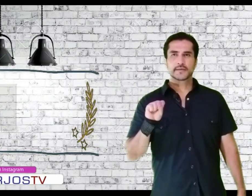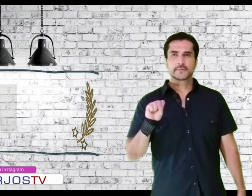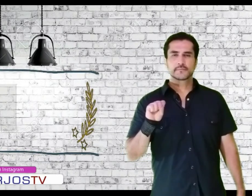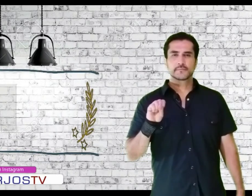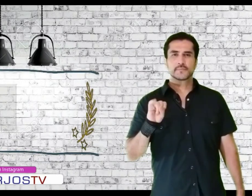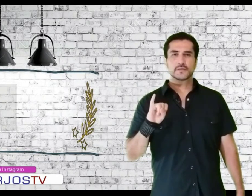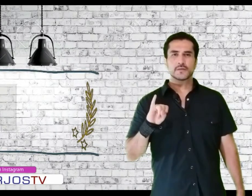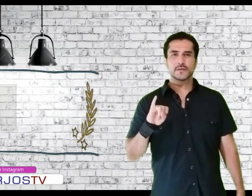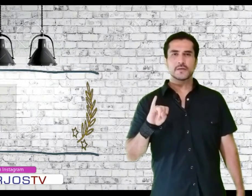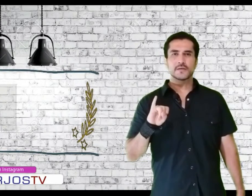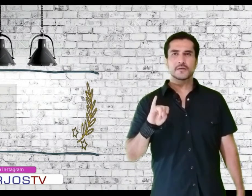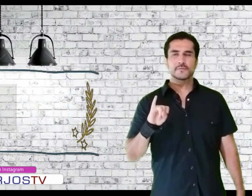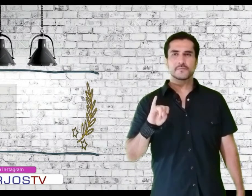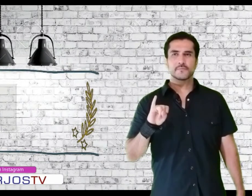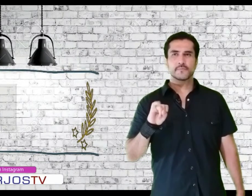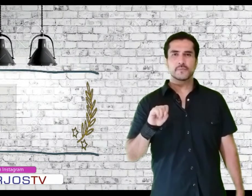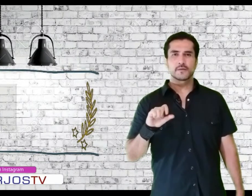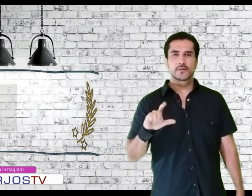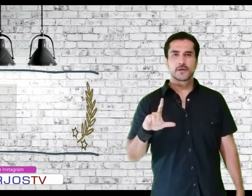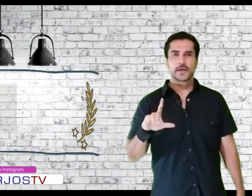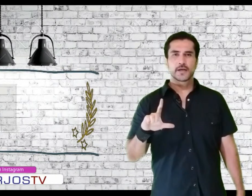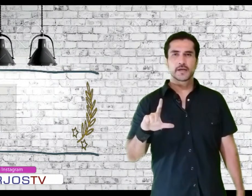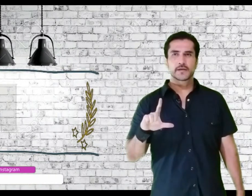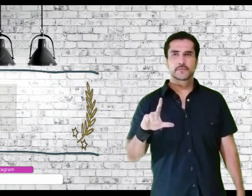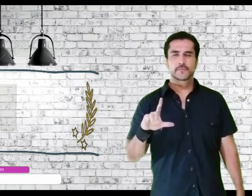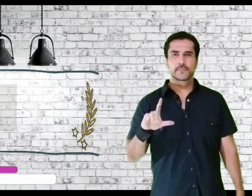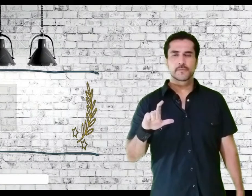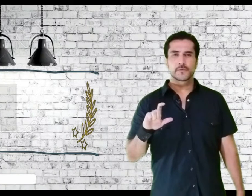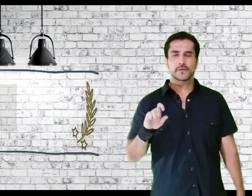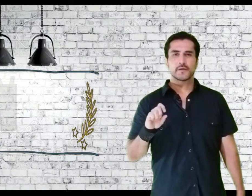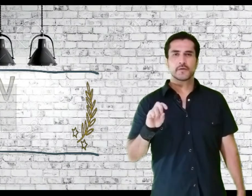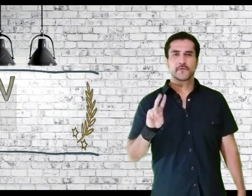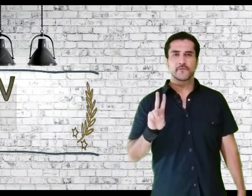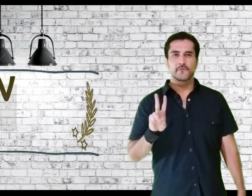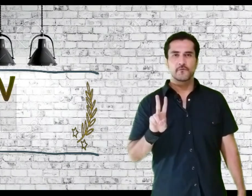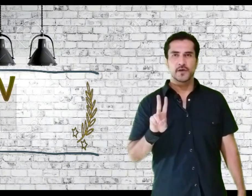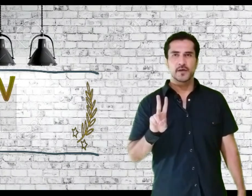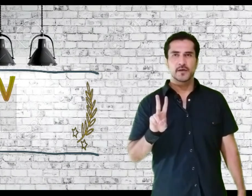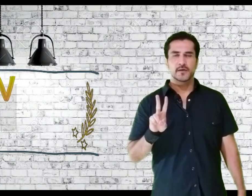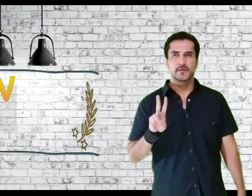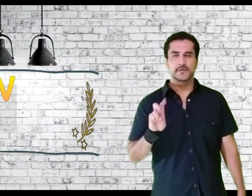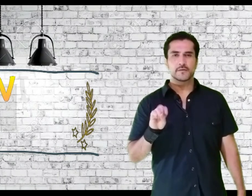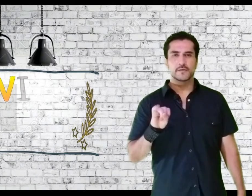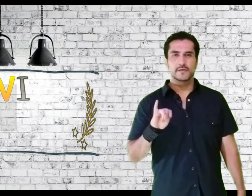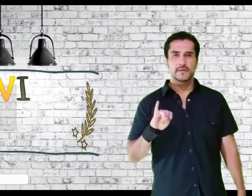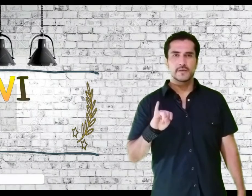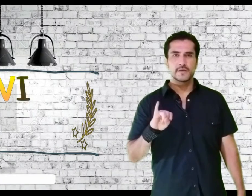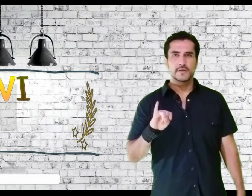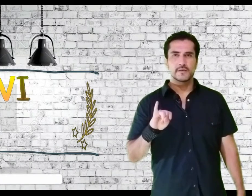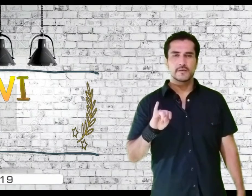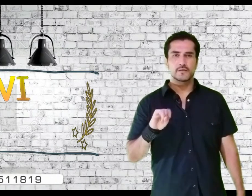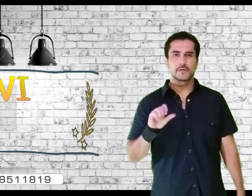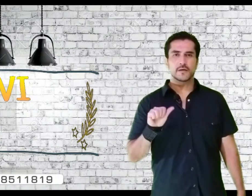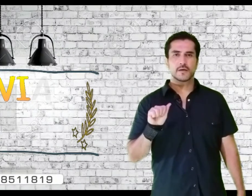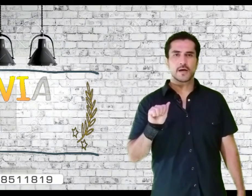S, I, L, V, I,